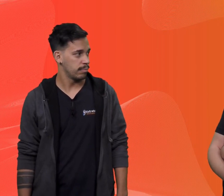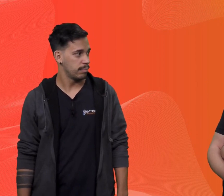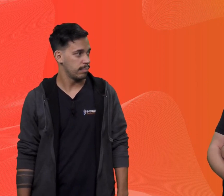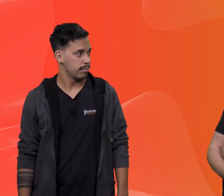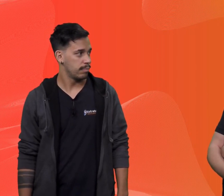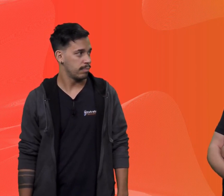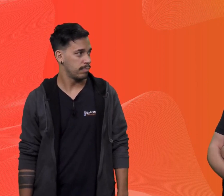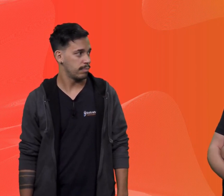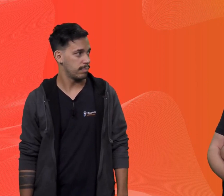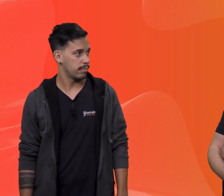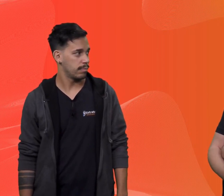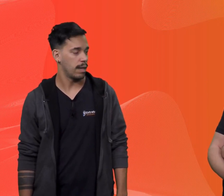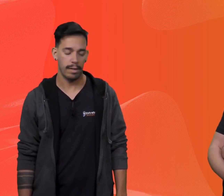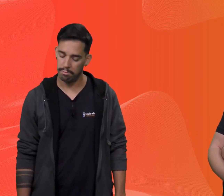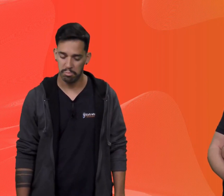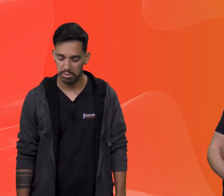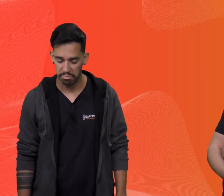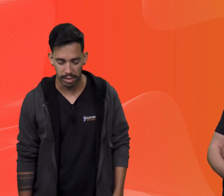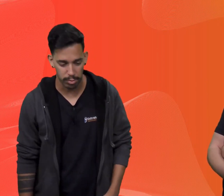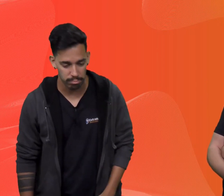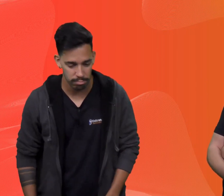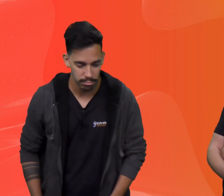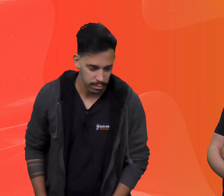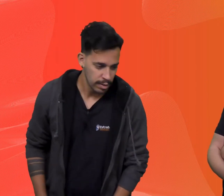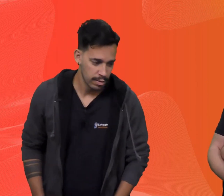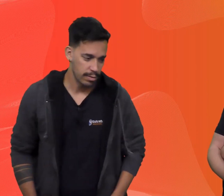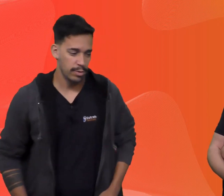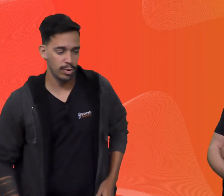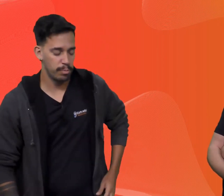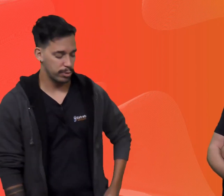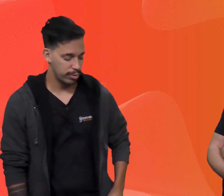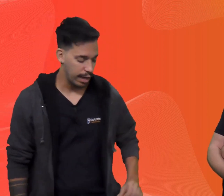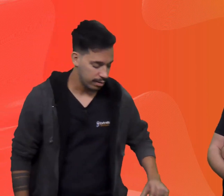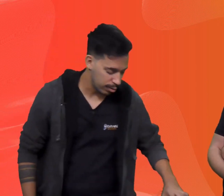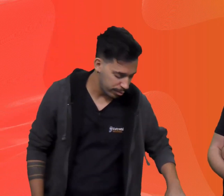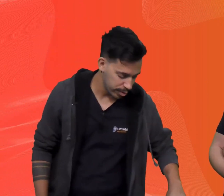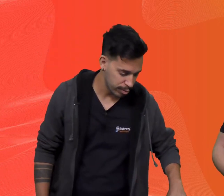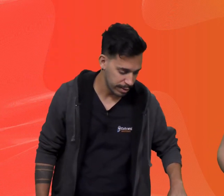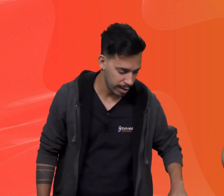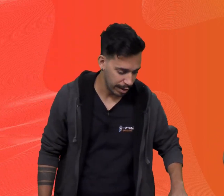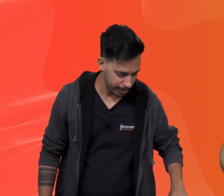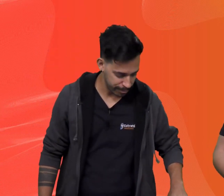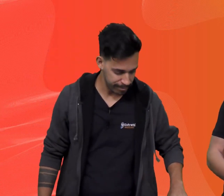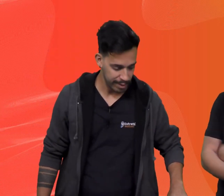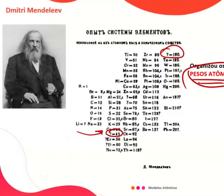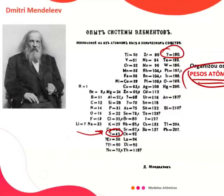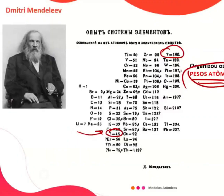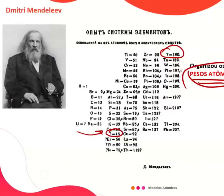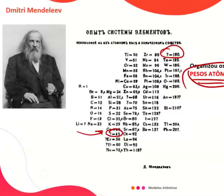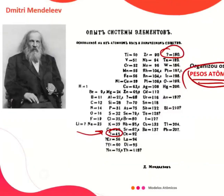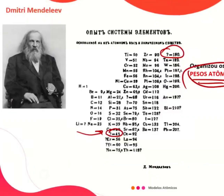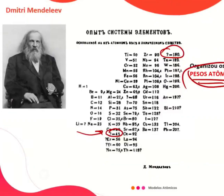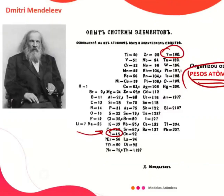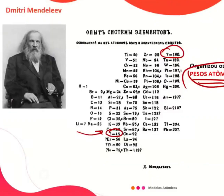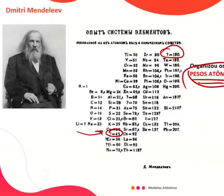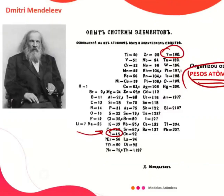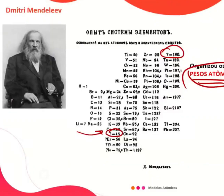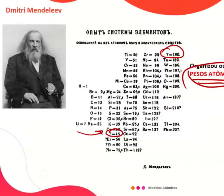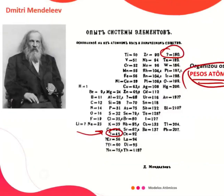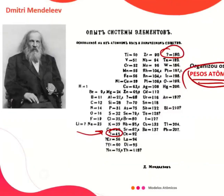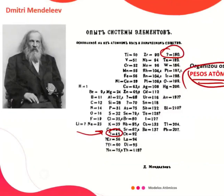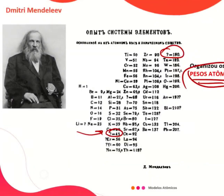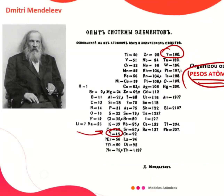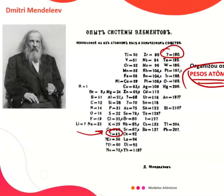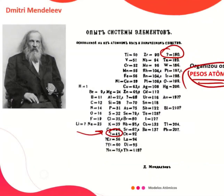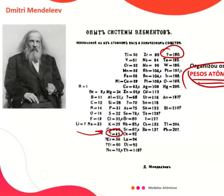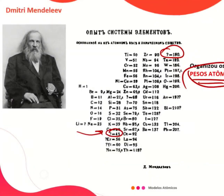essa confusão existe até hoje. Então tá bom. Tá tudo bem. Quem sou eu para julgar a confusão de Mendeleev? Enfim, então se